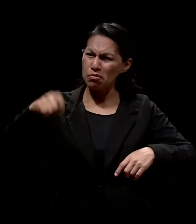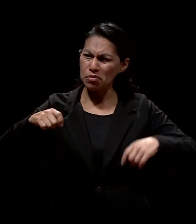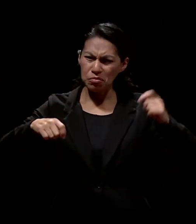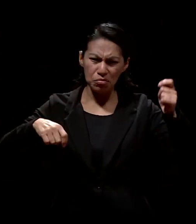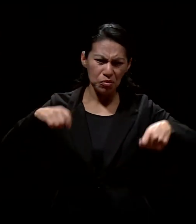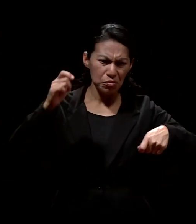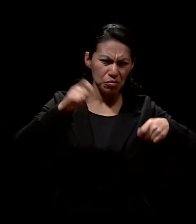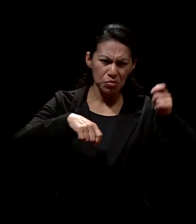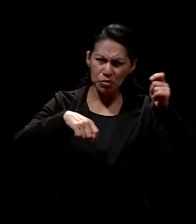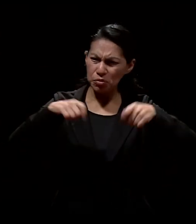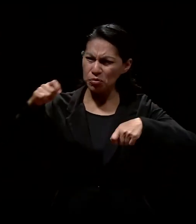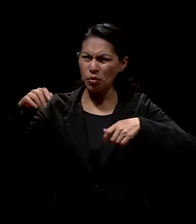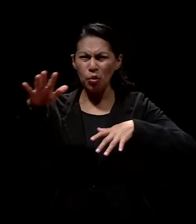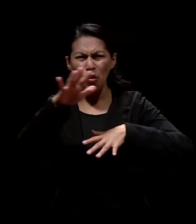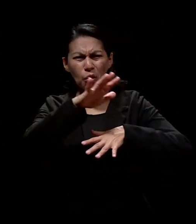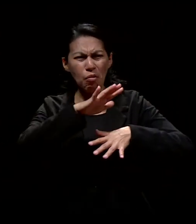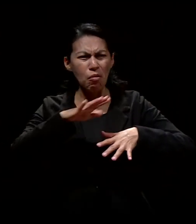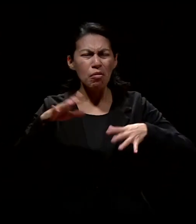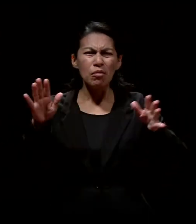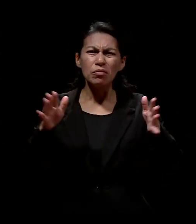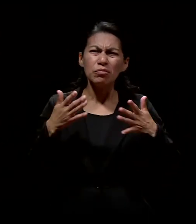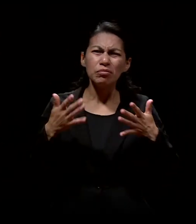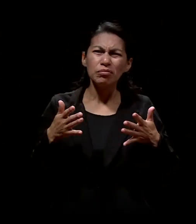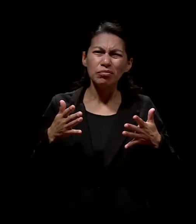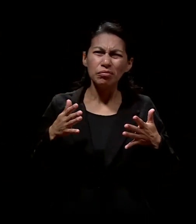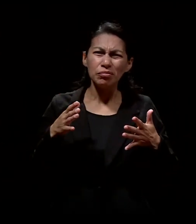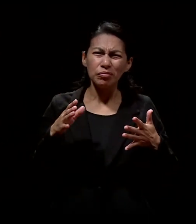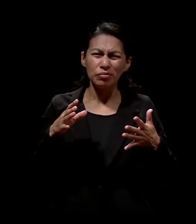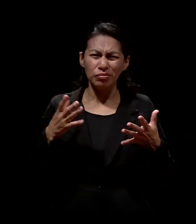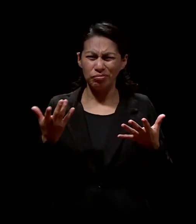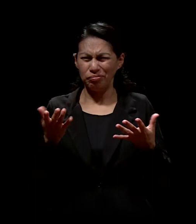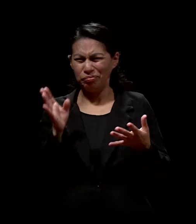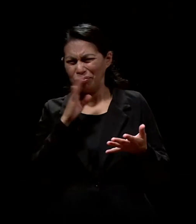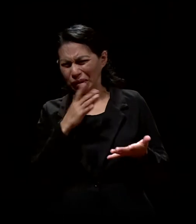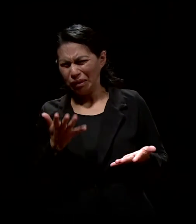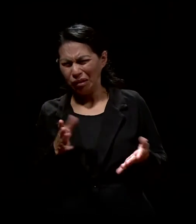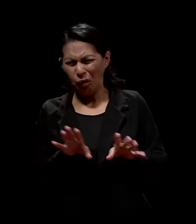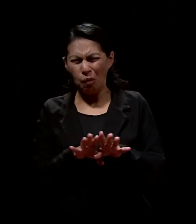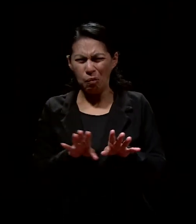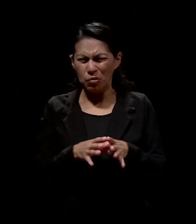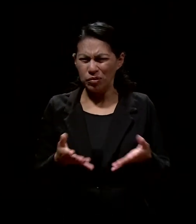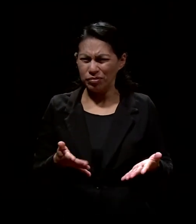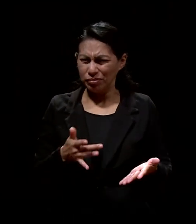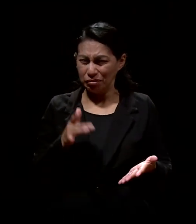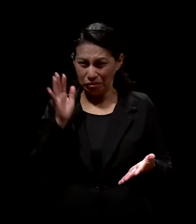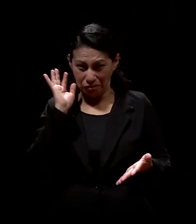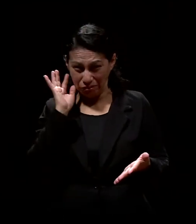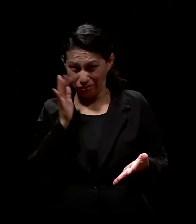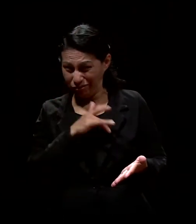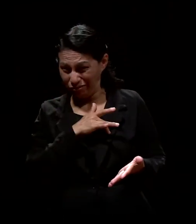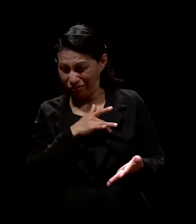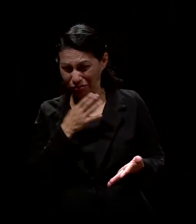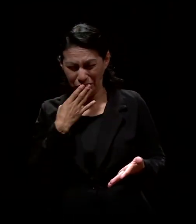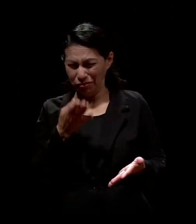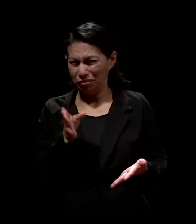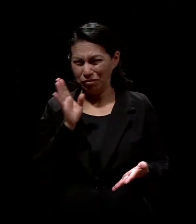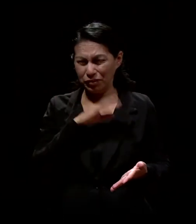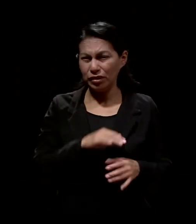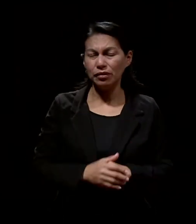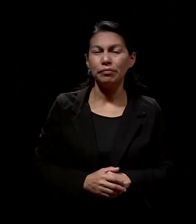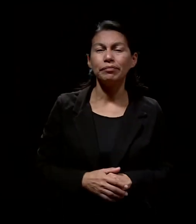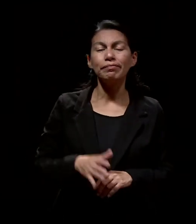es placentero, es una tortura. Ahora imagínate nuestra